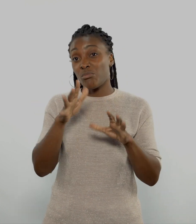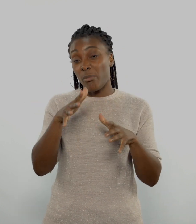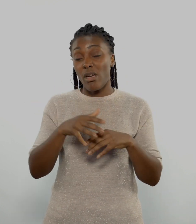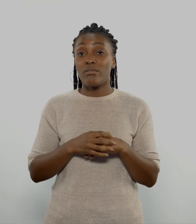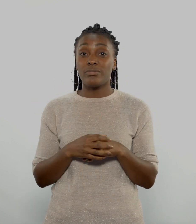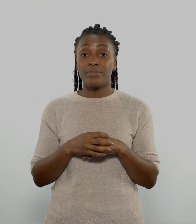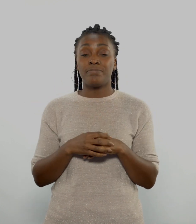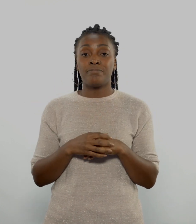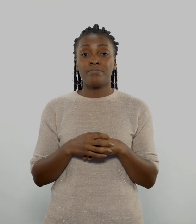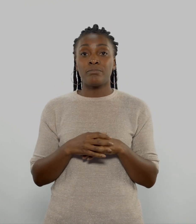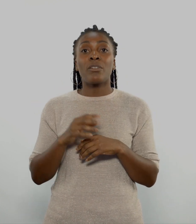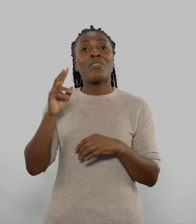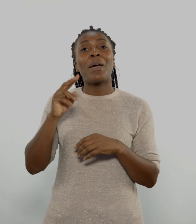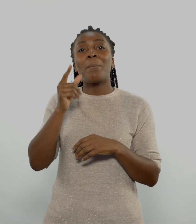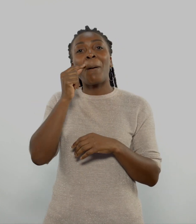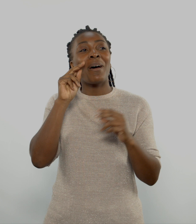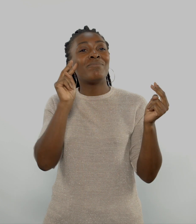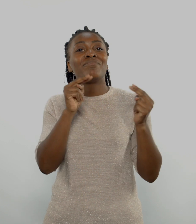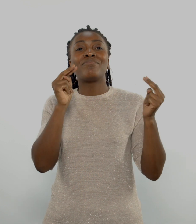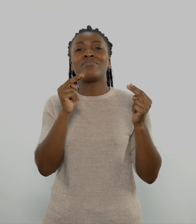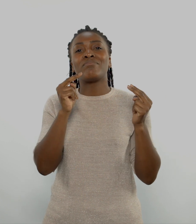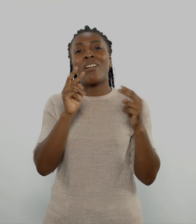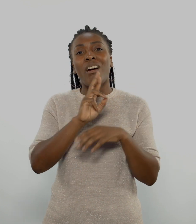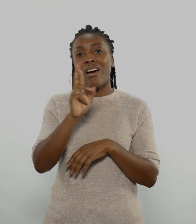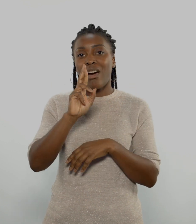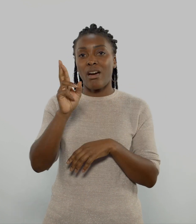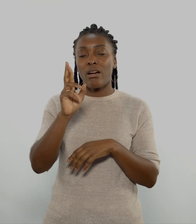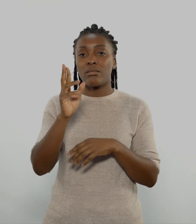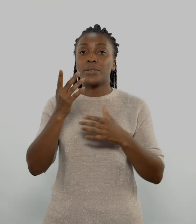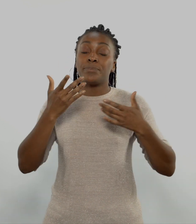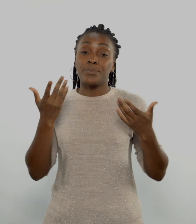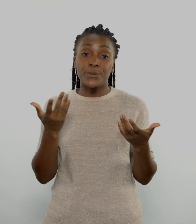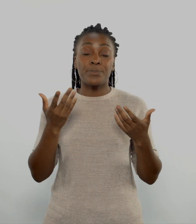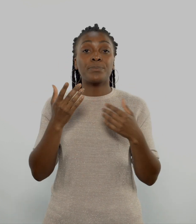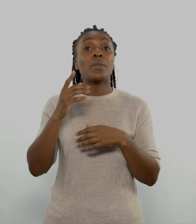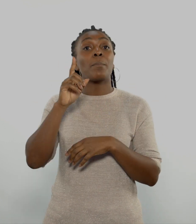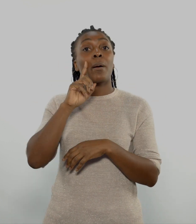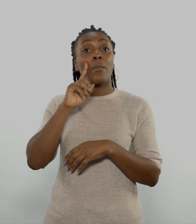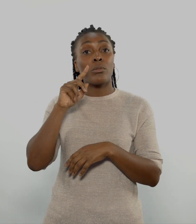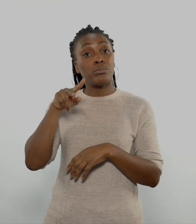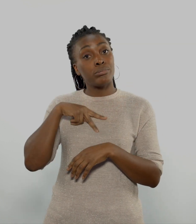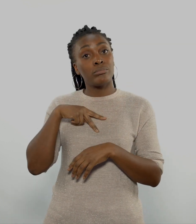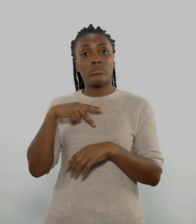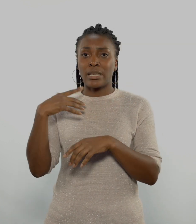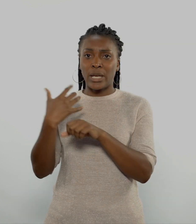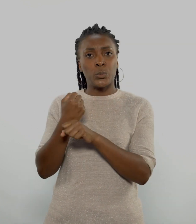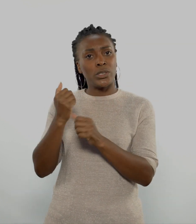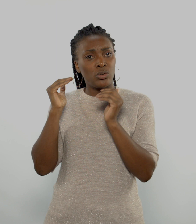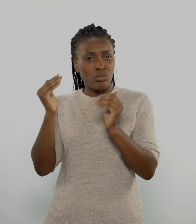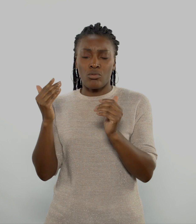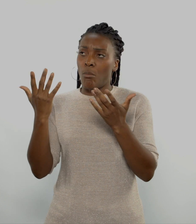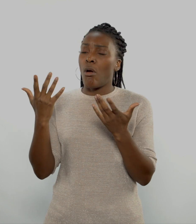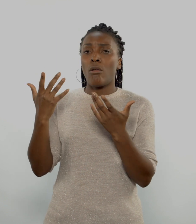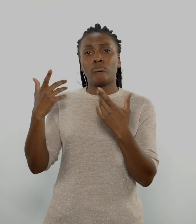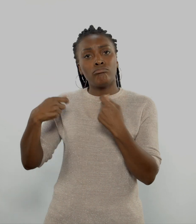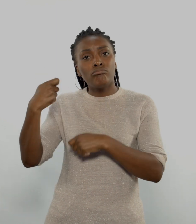euh, et je voyais pas mon père très souvent. Mais bon, malgré tout, ma mère a quand même réussi à nous donner cet amour-là et à nous